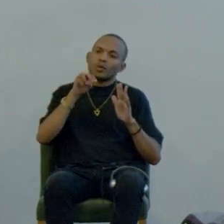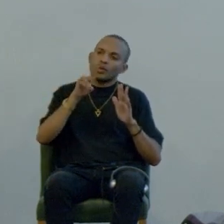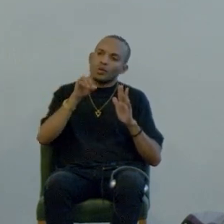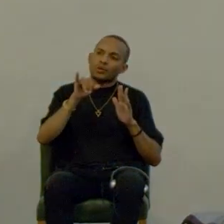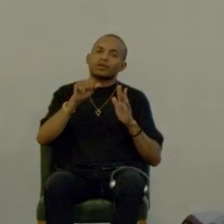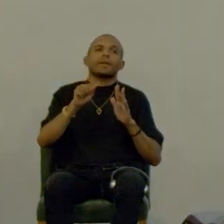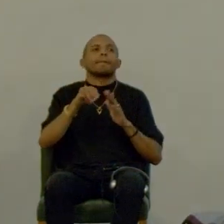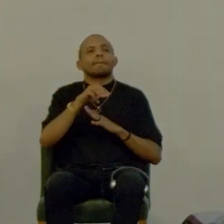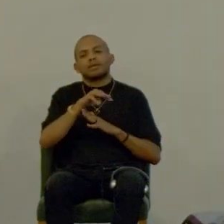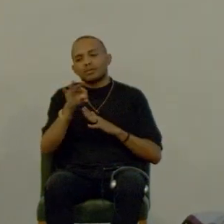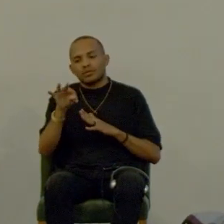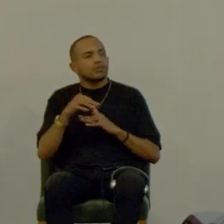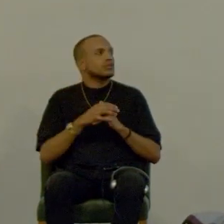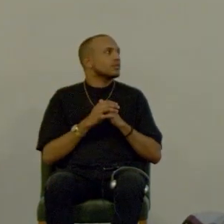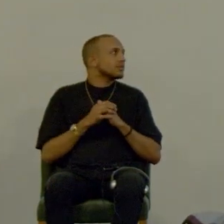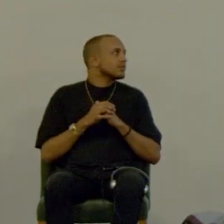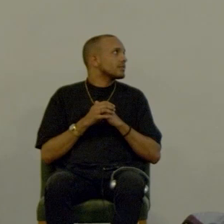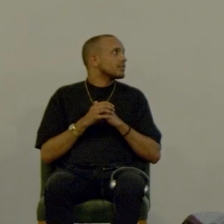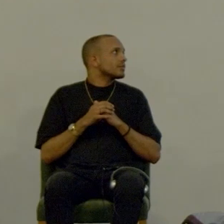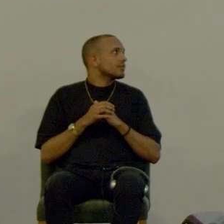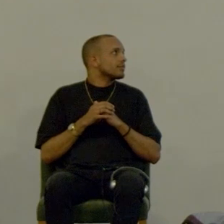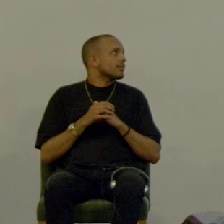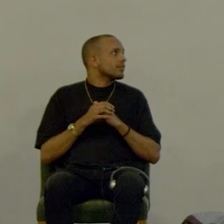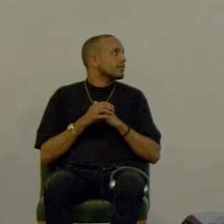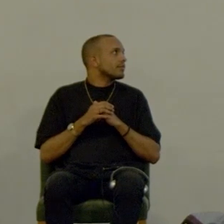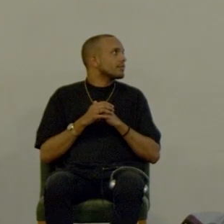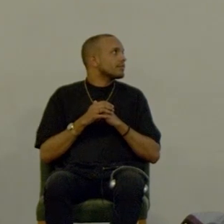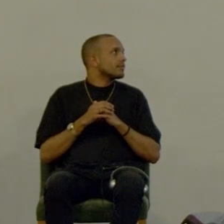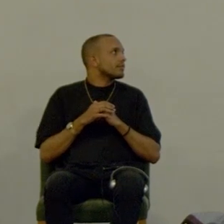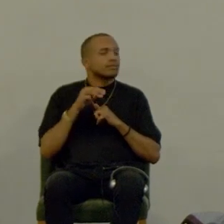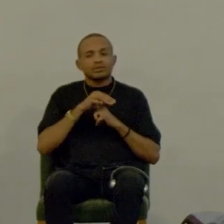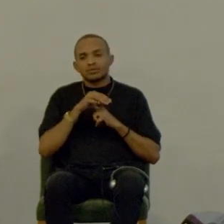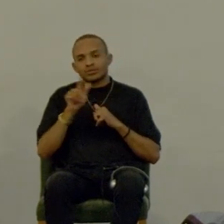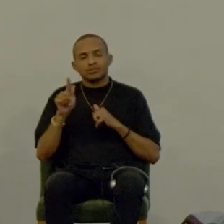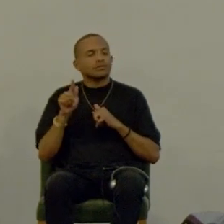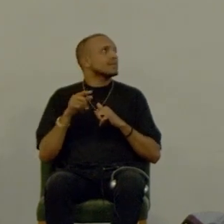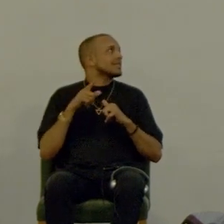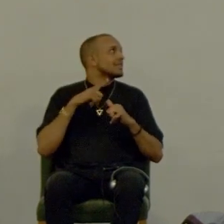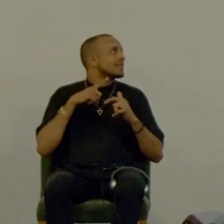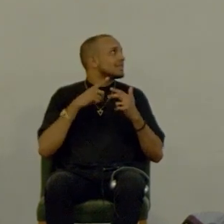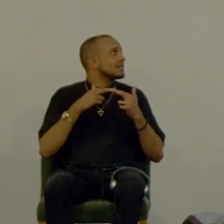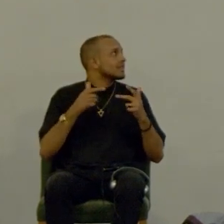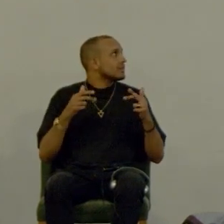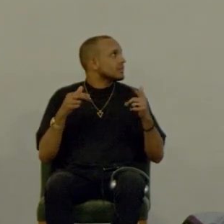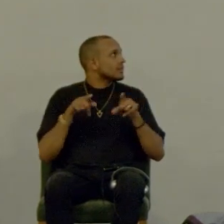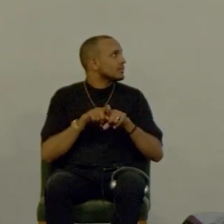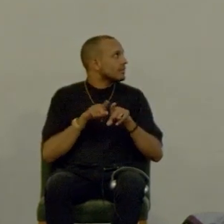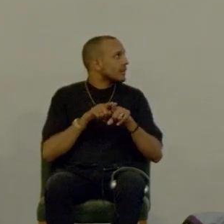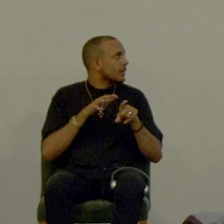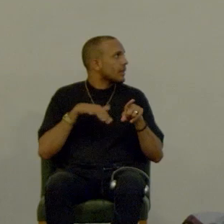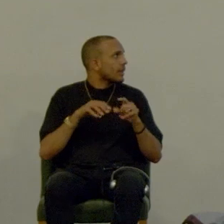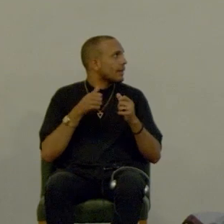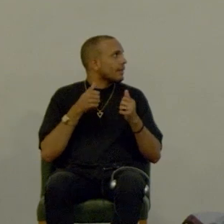Grosso. E alguns deles são estruturas circulares, né? São vários, por exemplo, nesse caso aqui, são vários montículos ao redor